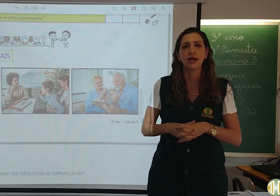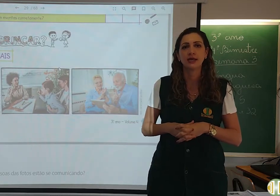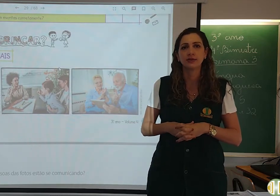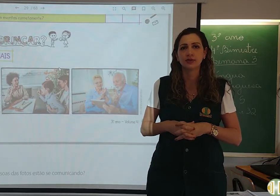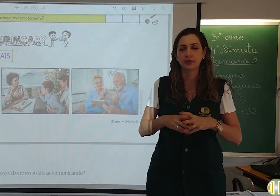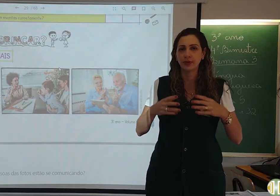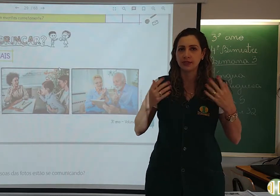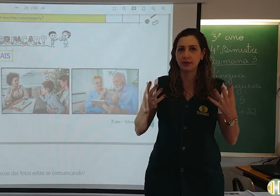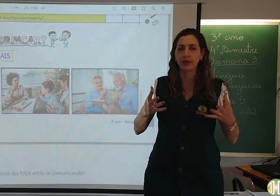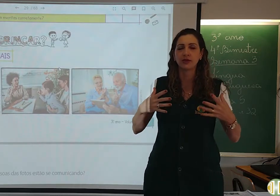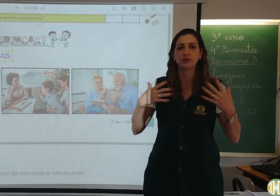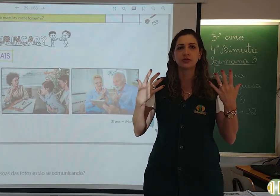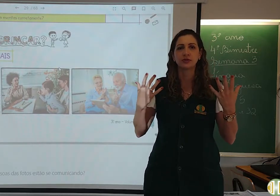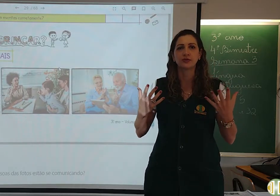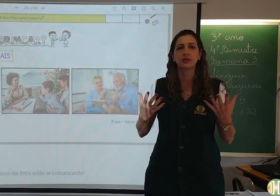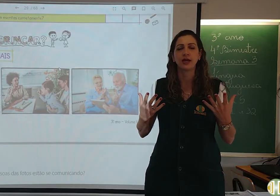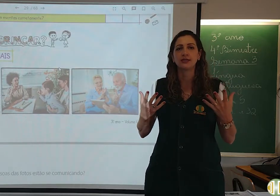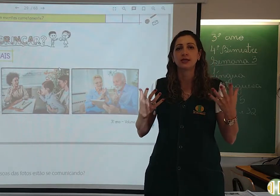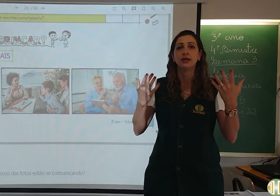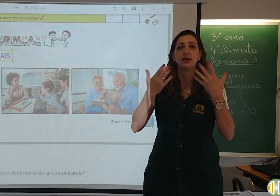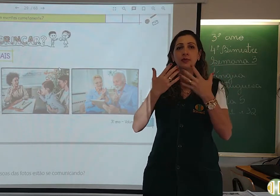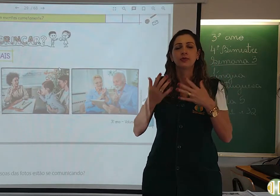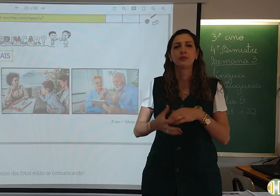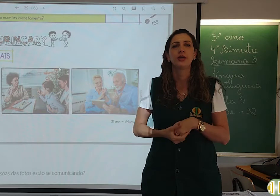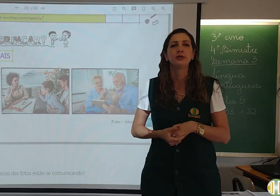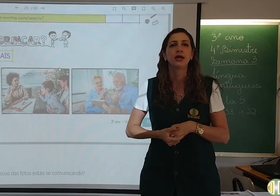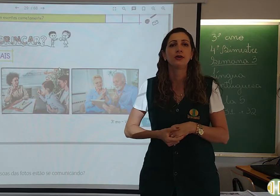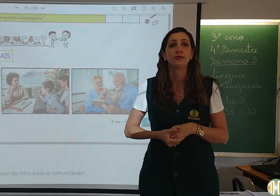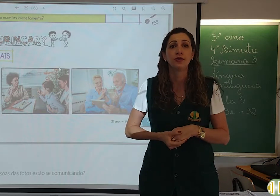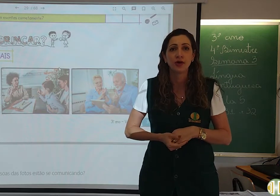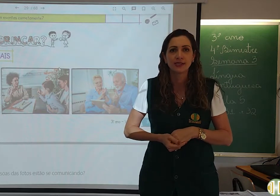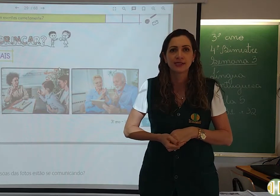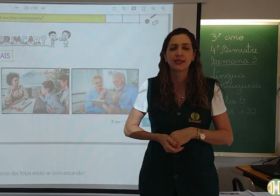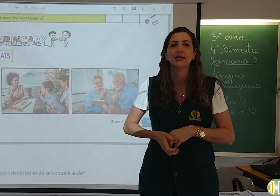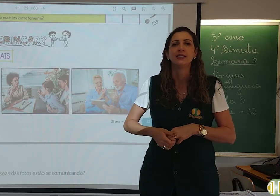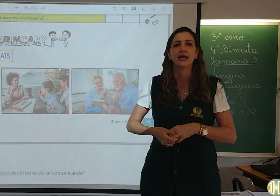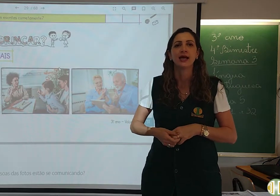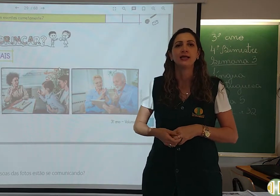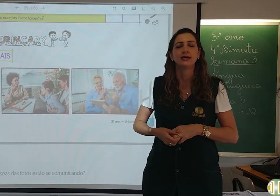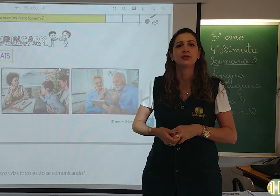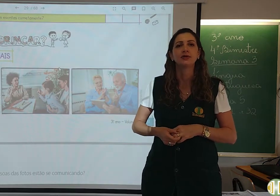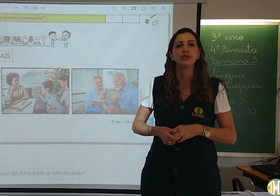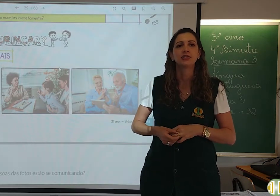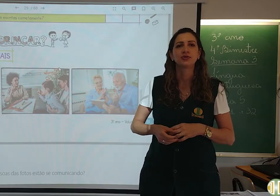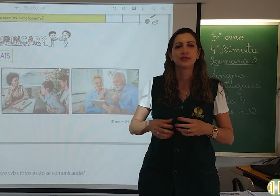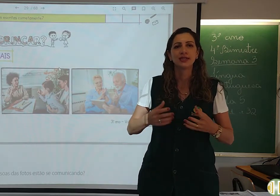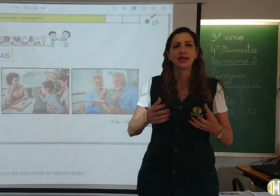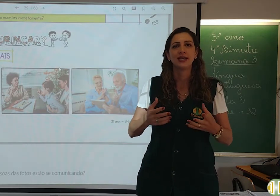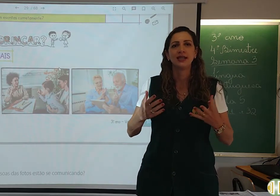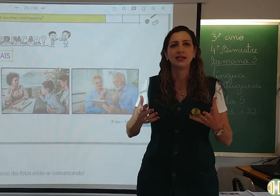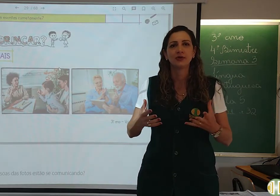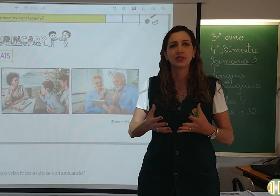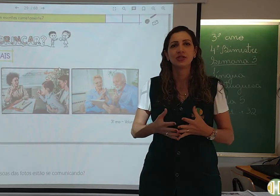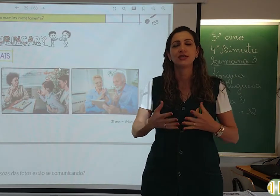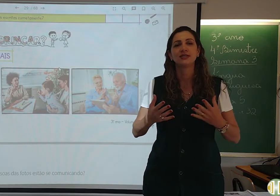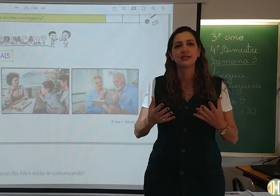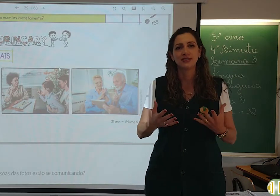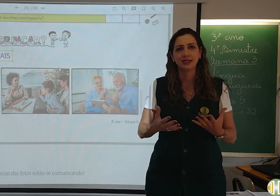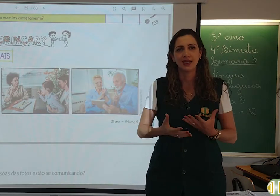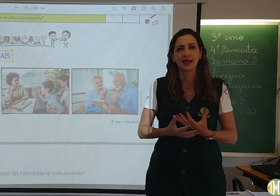expressar o seu pensamento, as suas vontades, por meio da voz, tá? Então, a gente usa daí a língua de